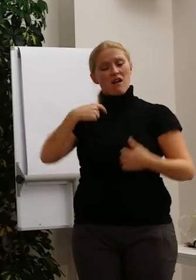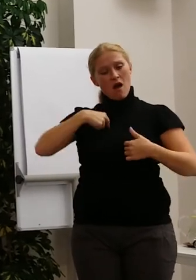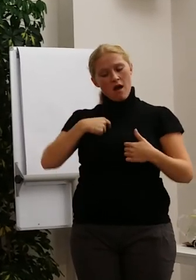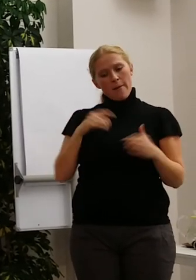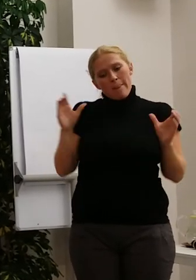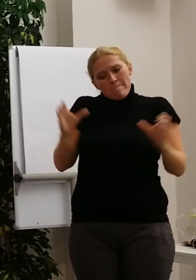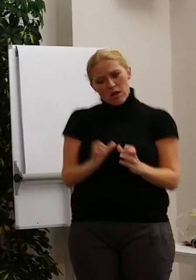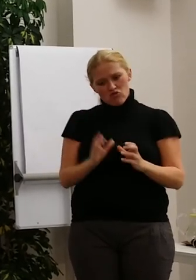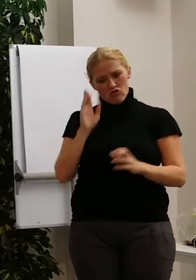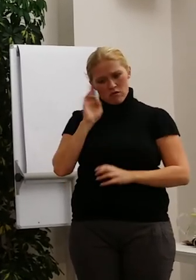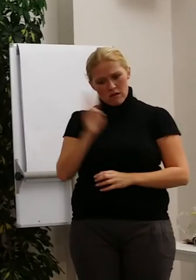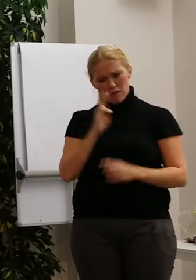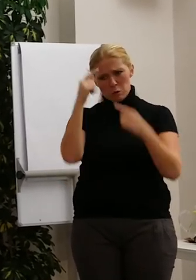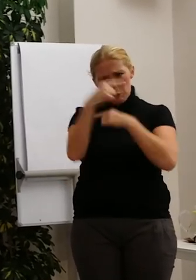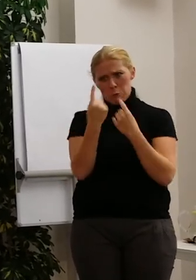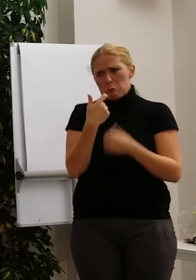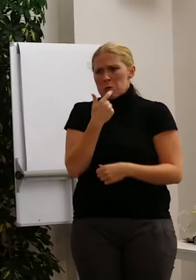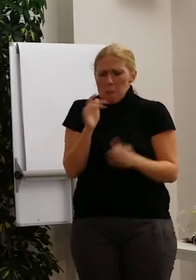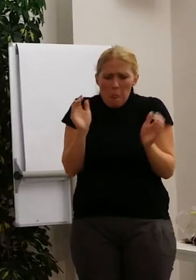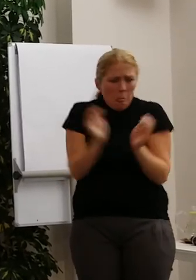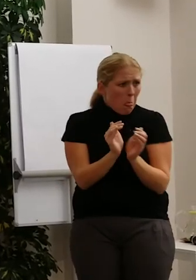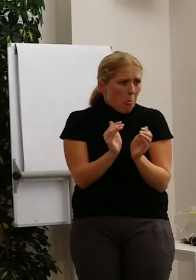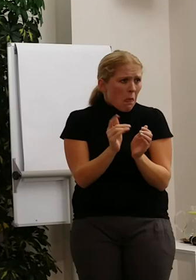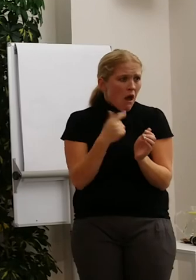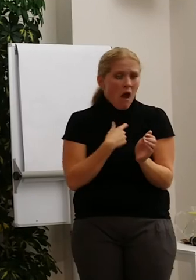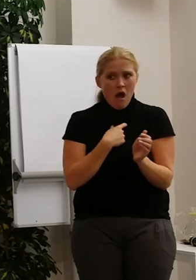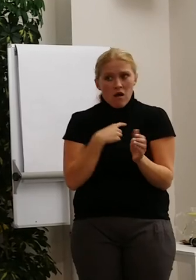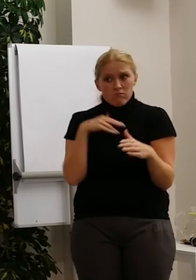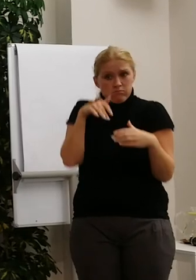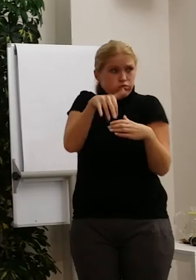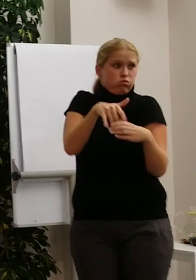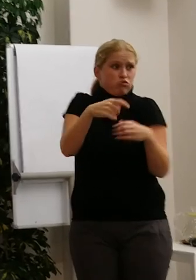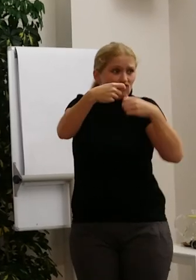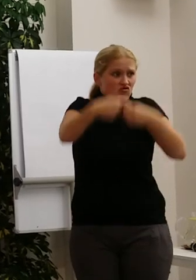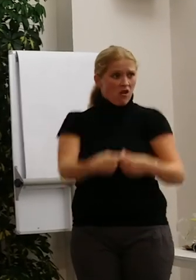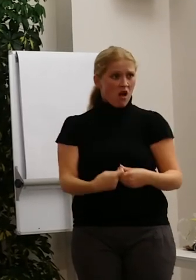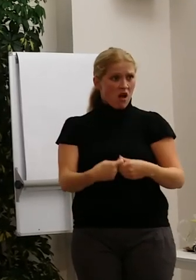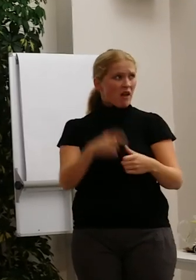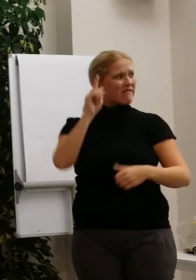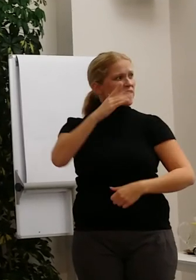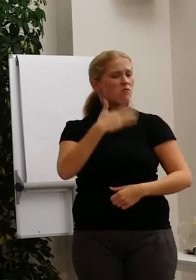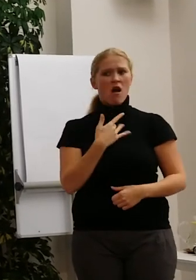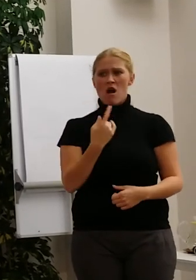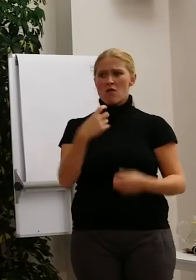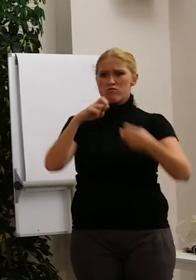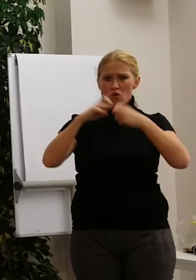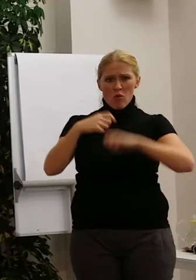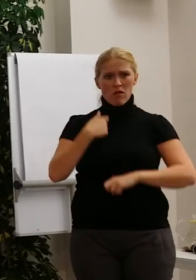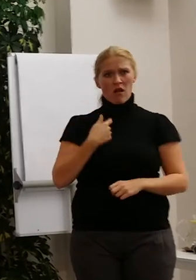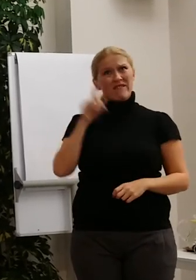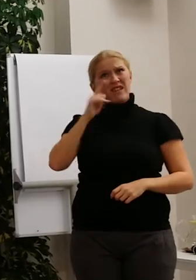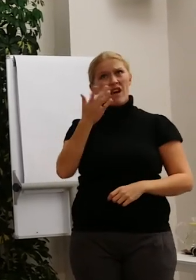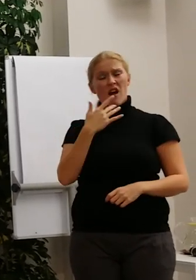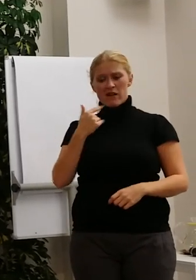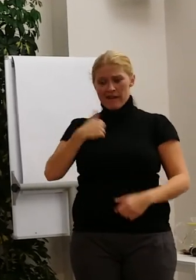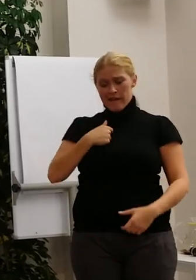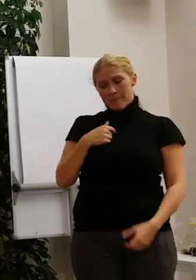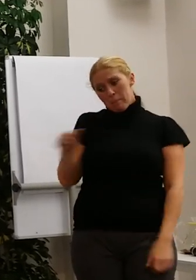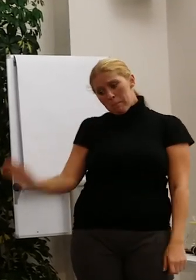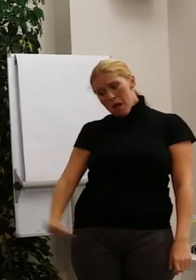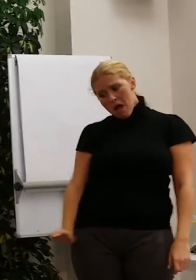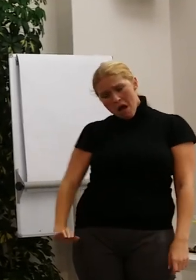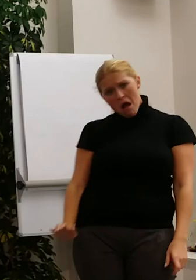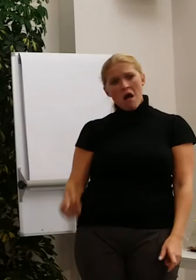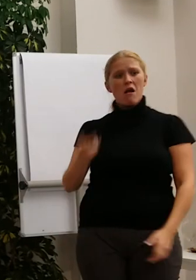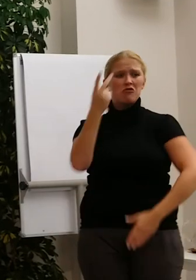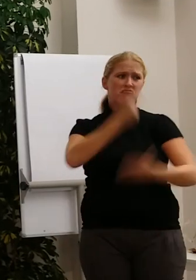ve světě, který o takovém problému vůbec neví. Jaký je to být malý dítě, který nechce číst, protože mu to prostě